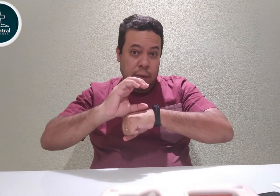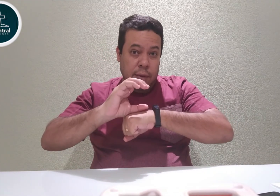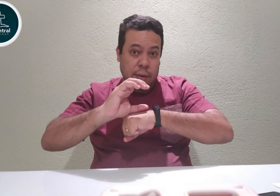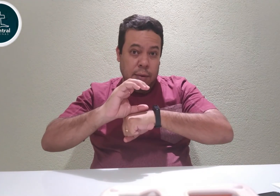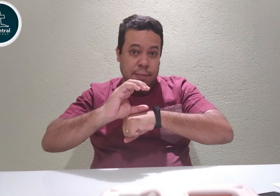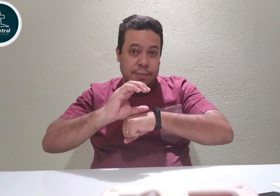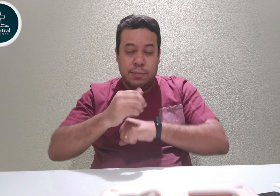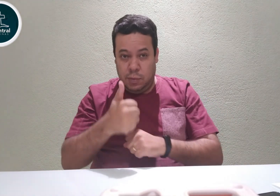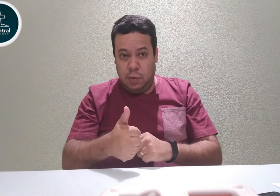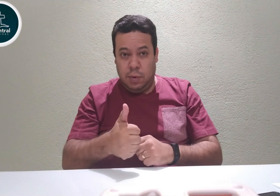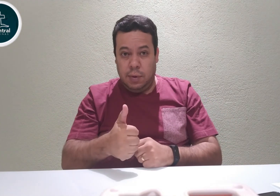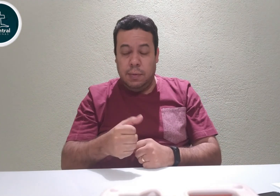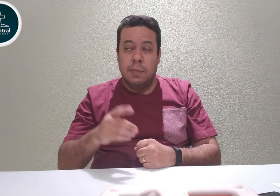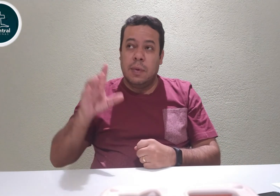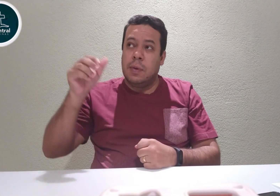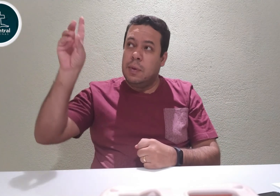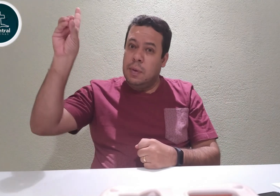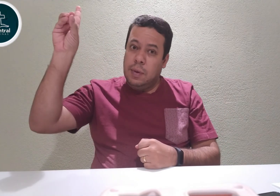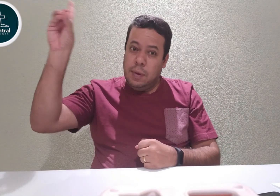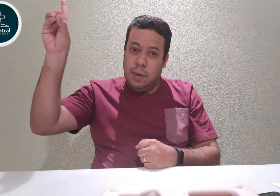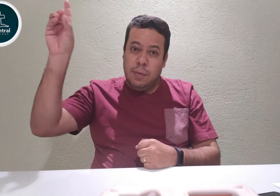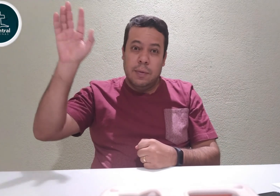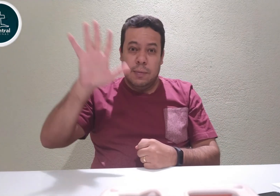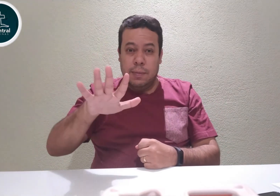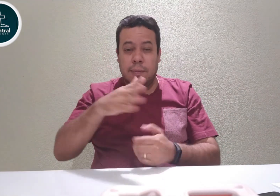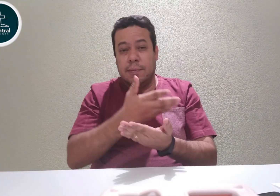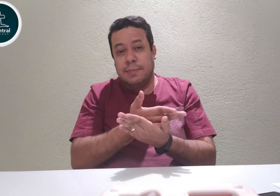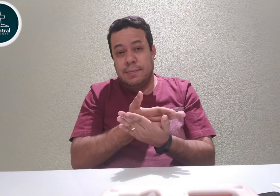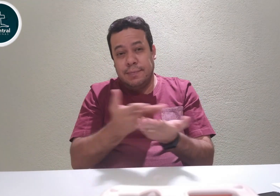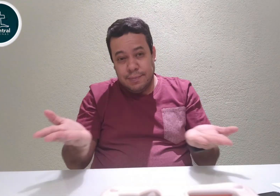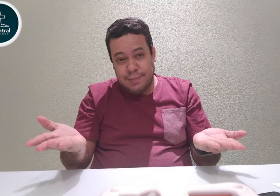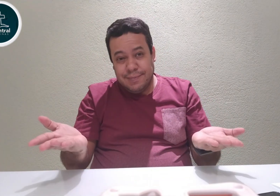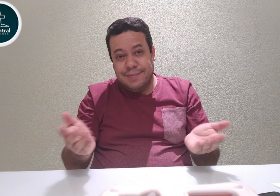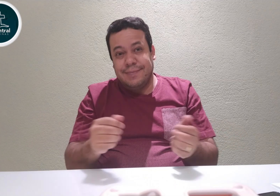Ok? Deus abençoe vocês.